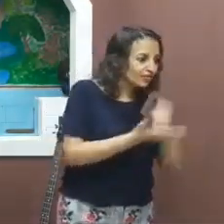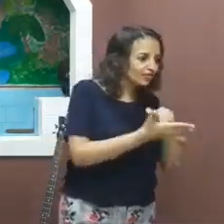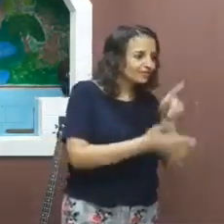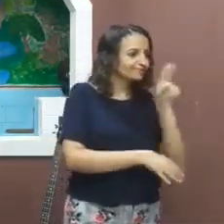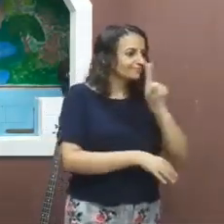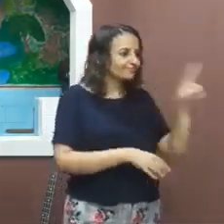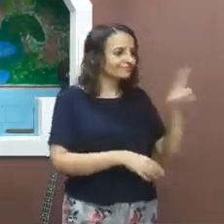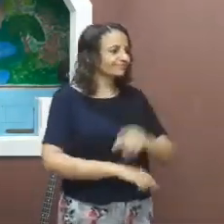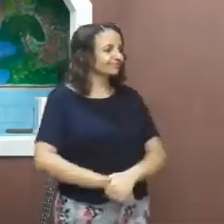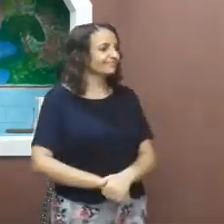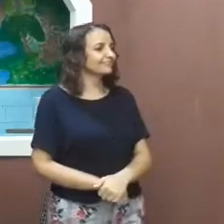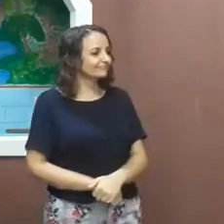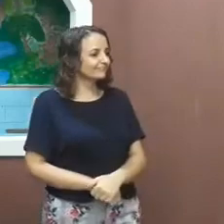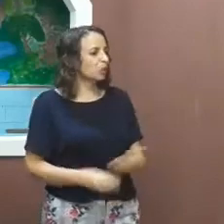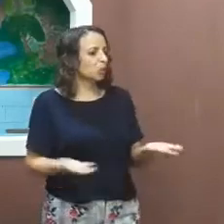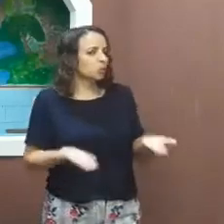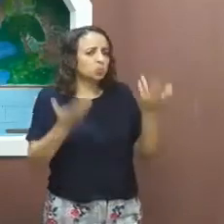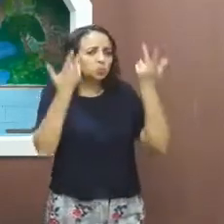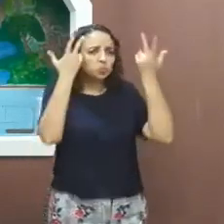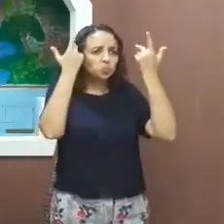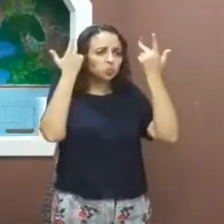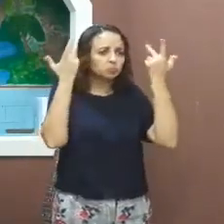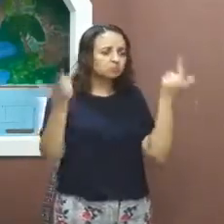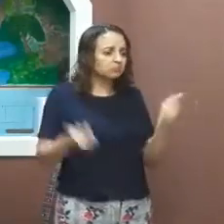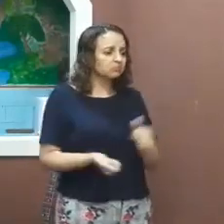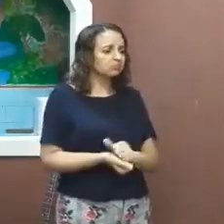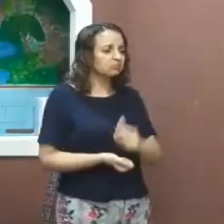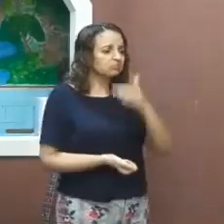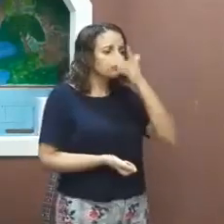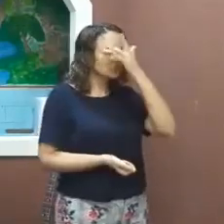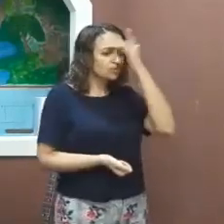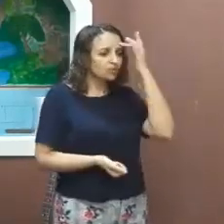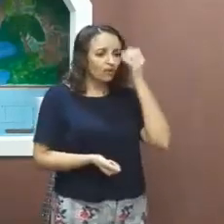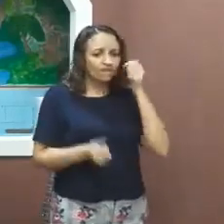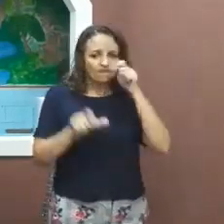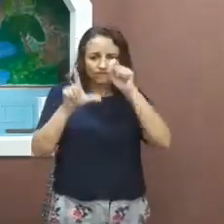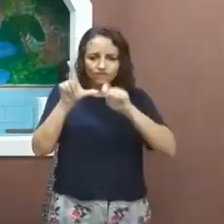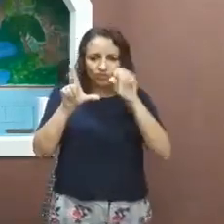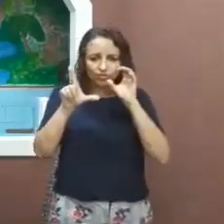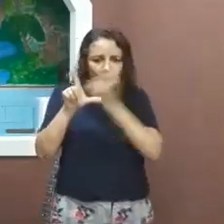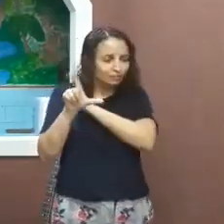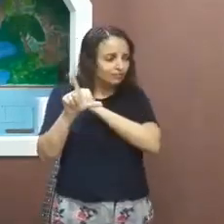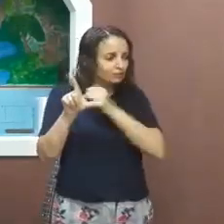Hoje a moda são os vídeos de 30 segundos.